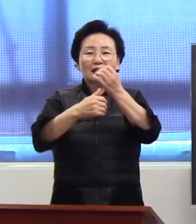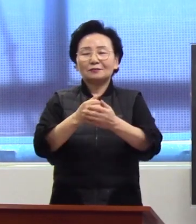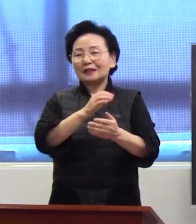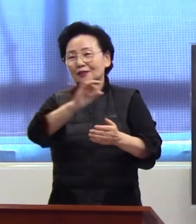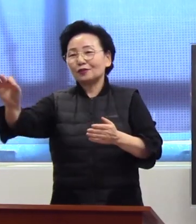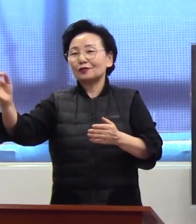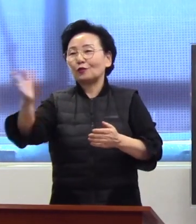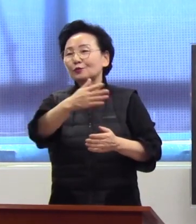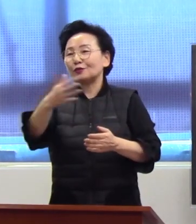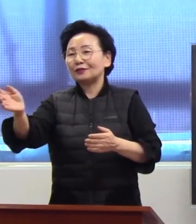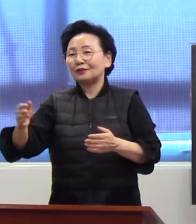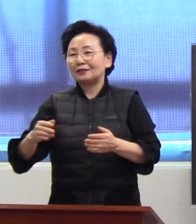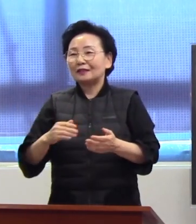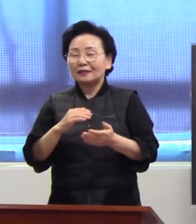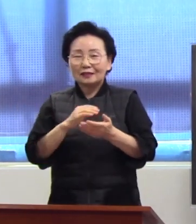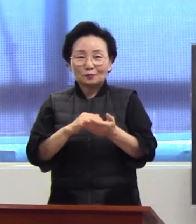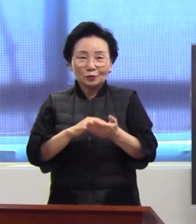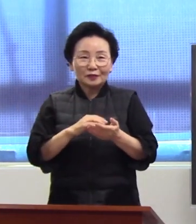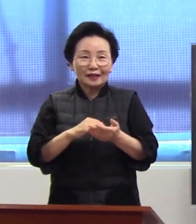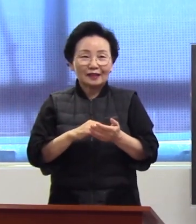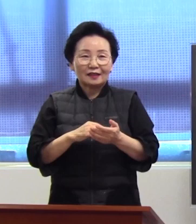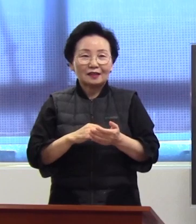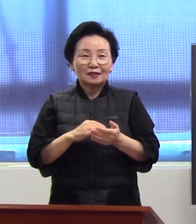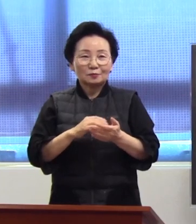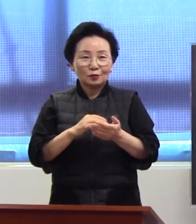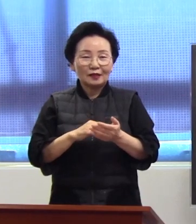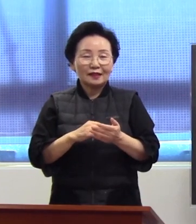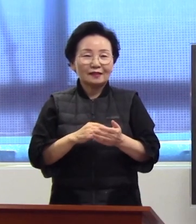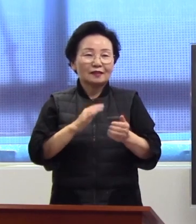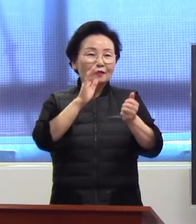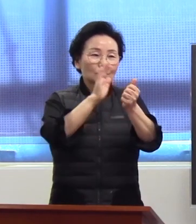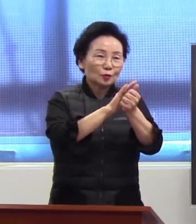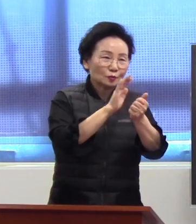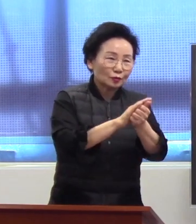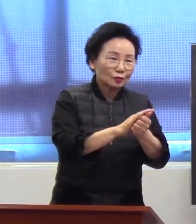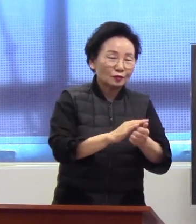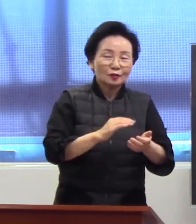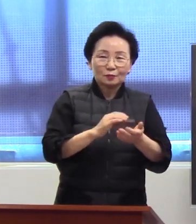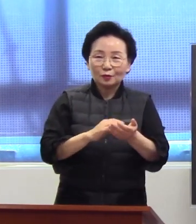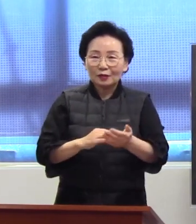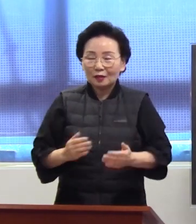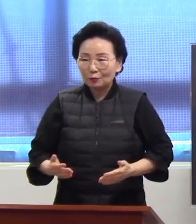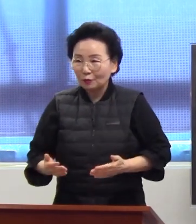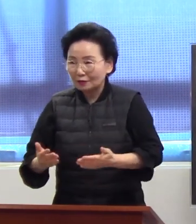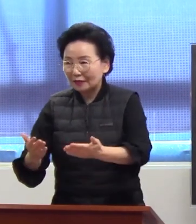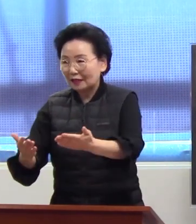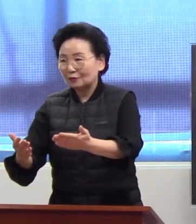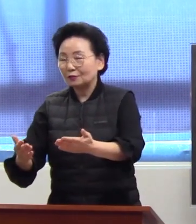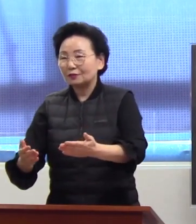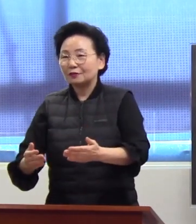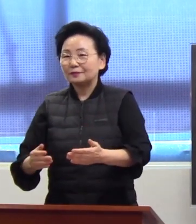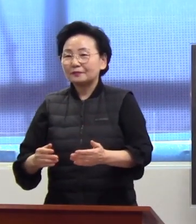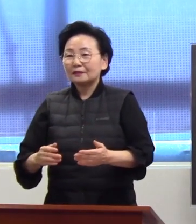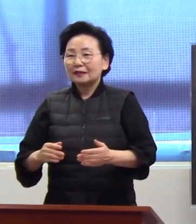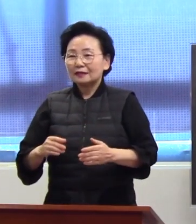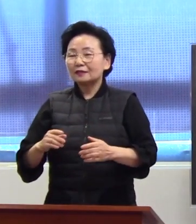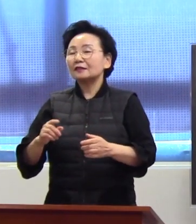하나님이 인정이 없어요. 그냥 모르게 몰래 돕고 몰래 봉사하고